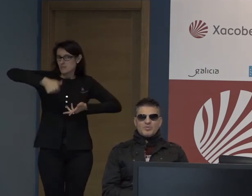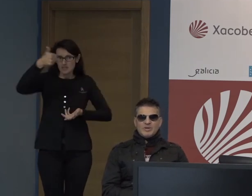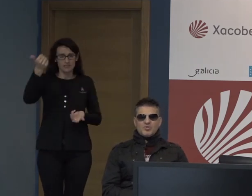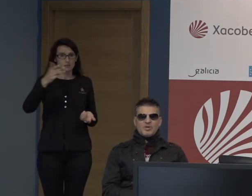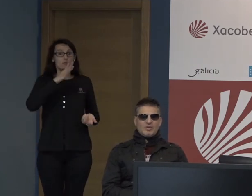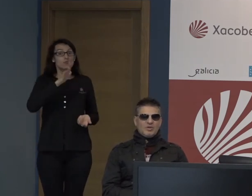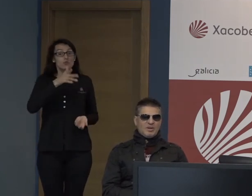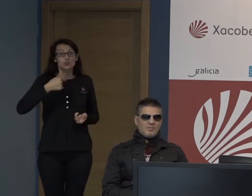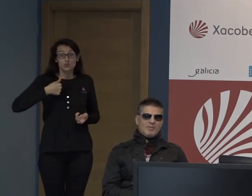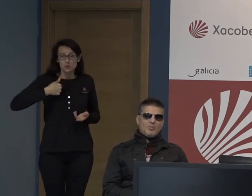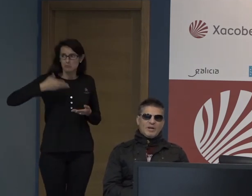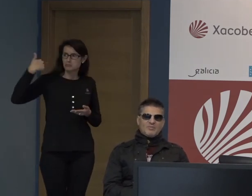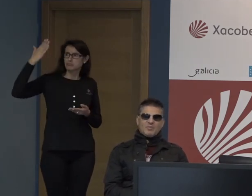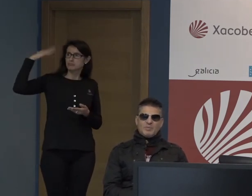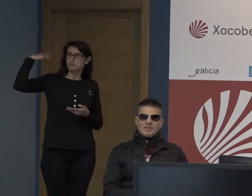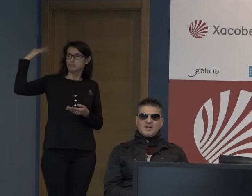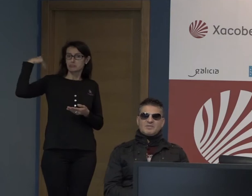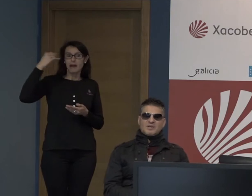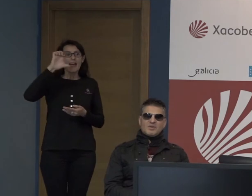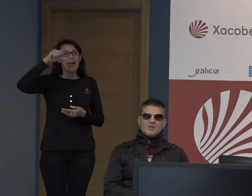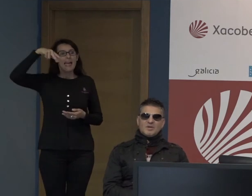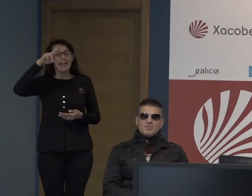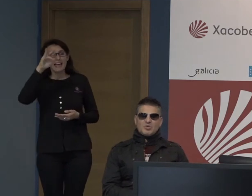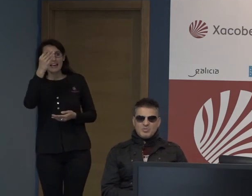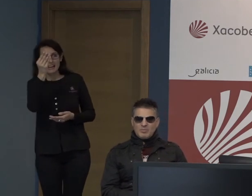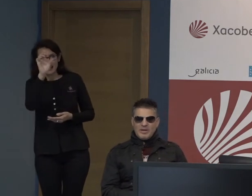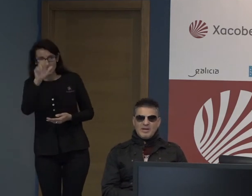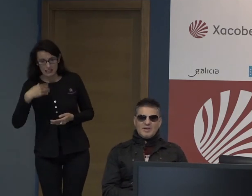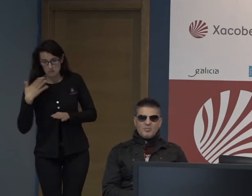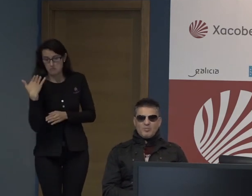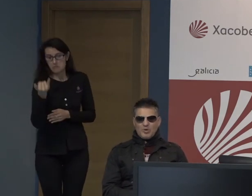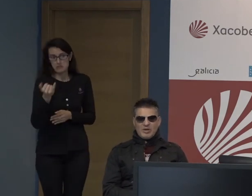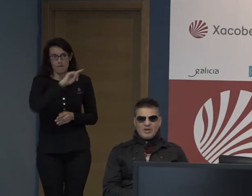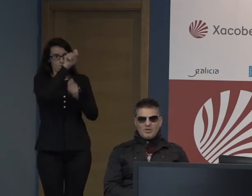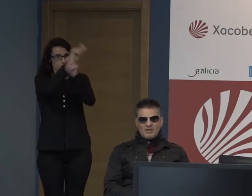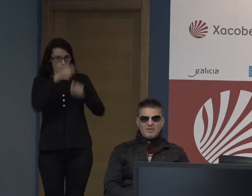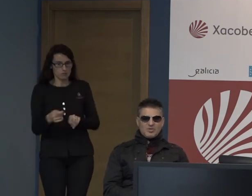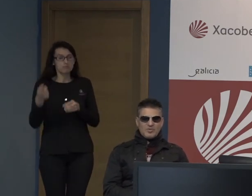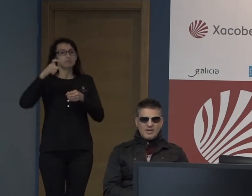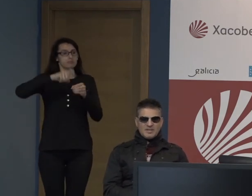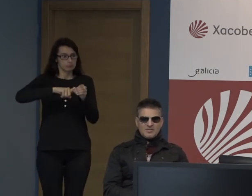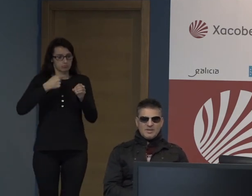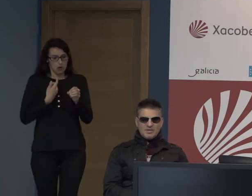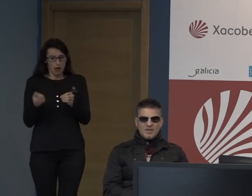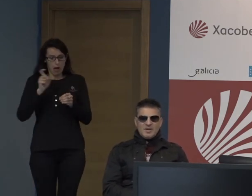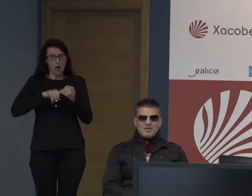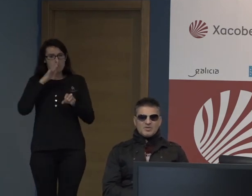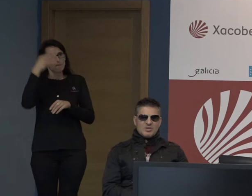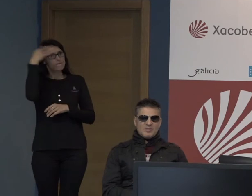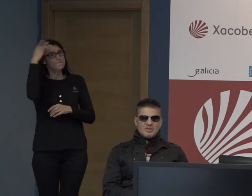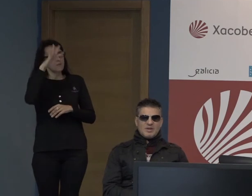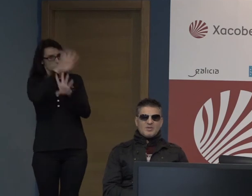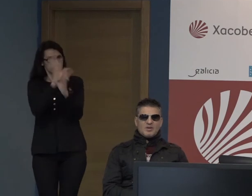eso en su día cuando Enrique me llamó para formar parte de la fundación, pues me impliqué, porque creo en la filosofía de esta fundación.